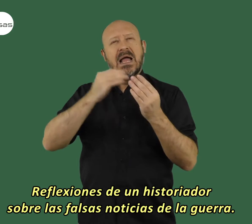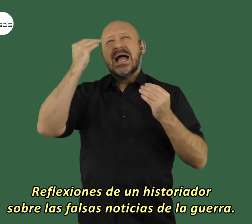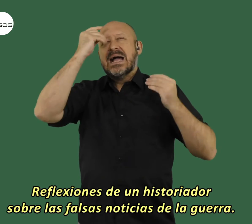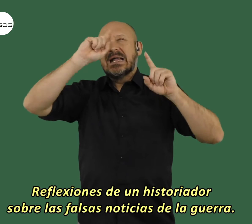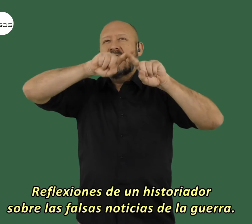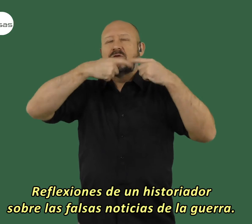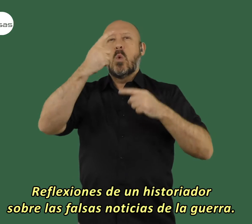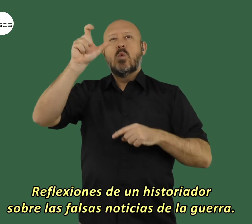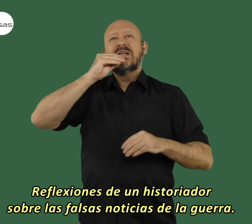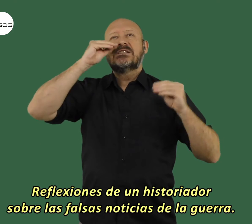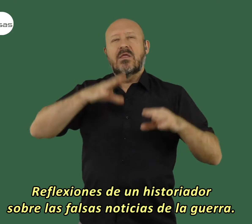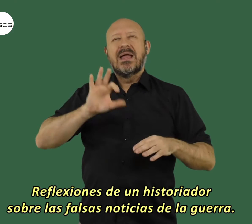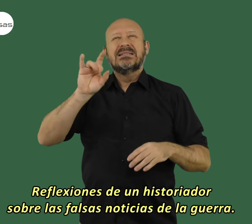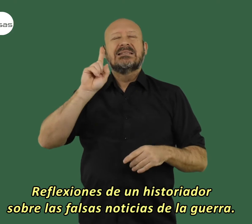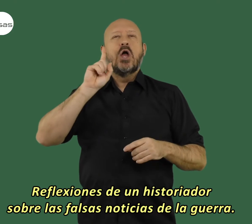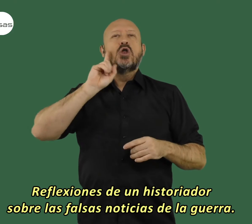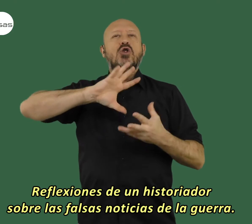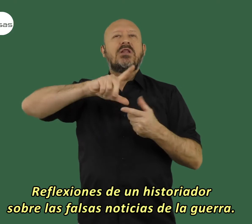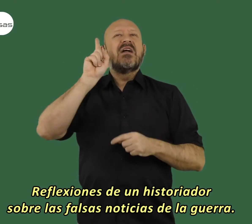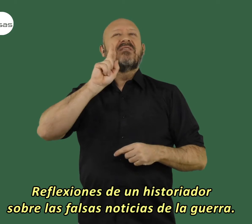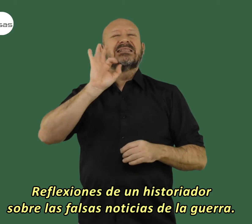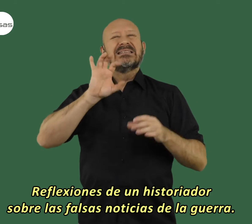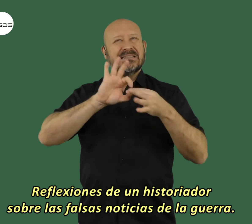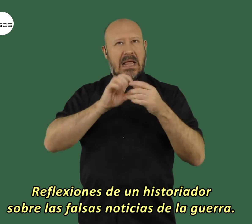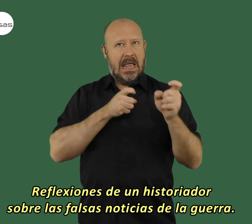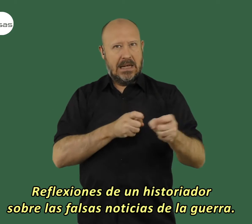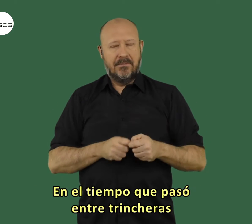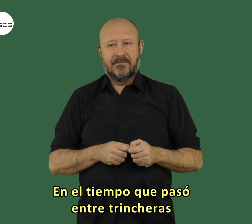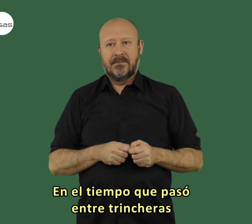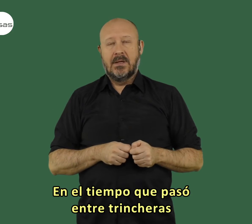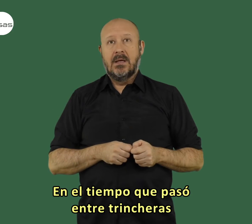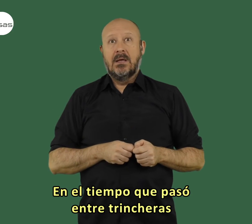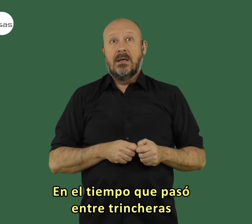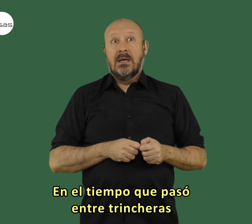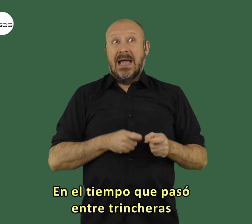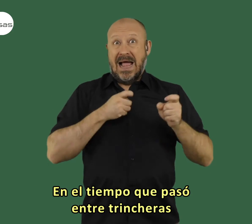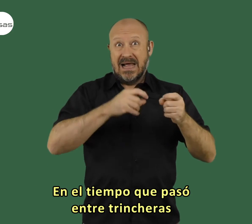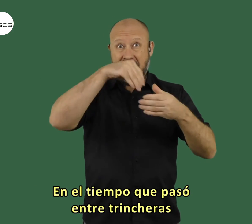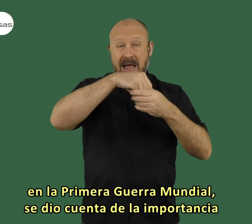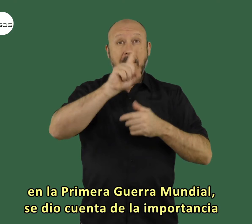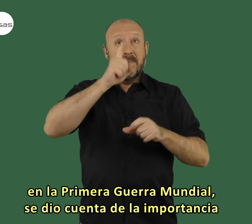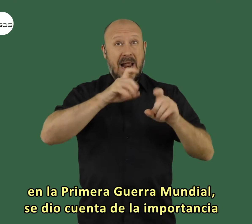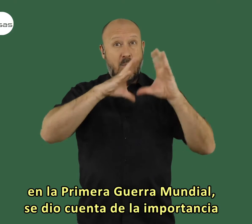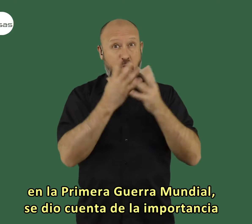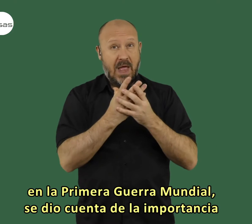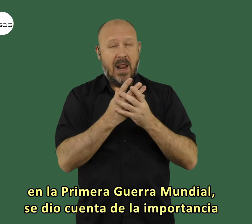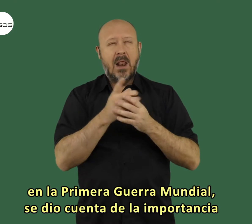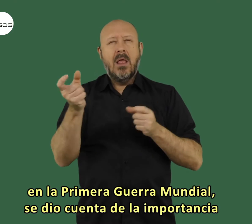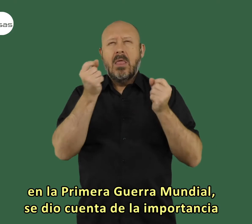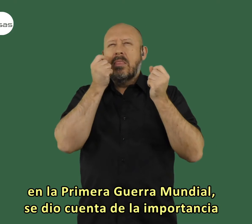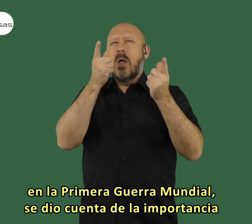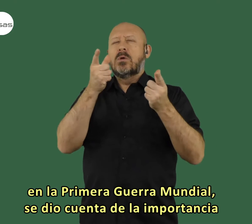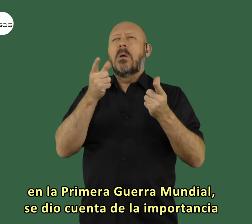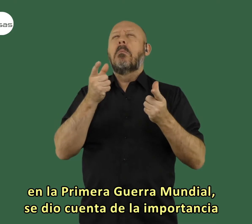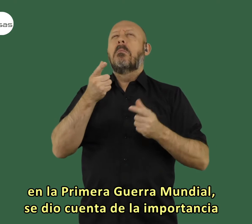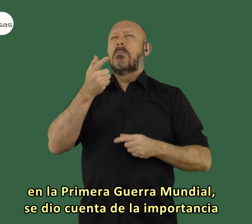llamado Reflexiones de un historiador sobre las falsas noticias de la guerra. En el tiempo que pasó entre trincheras en la Primera Guerra Mundial,